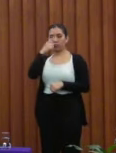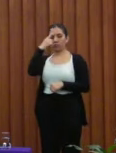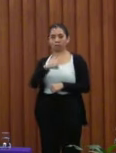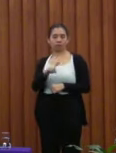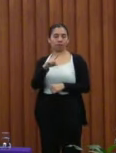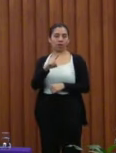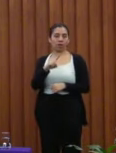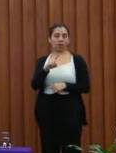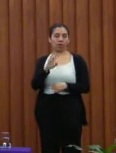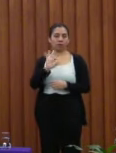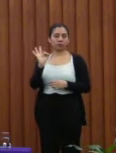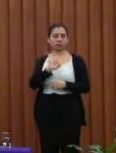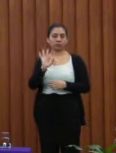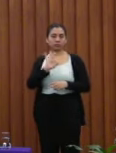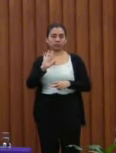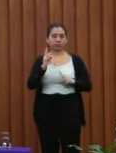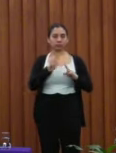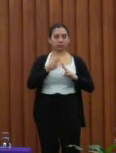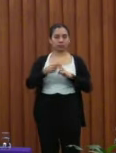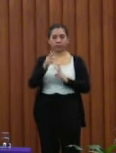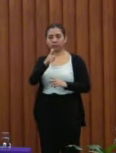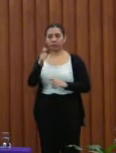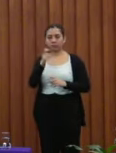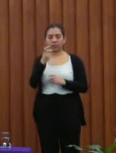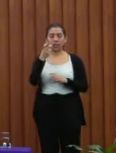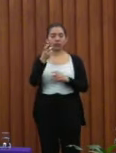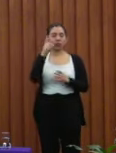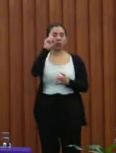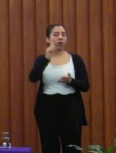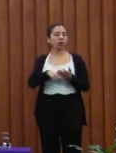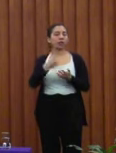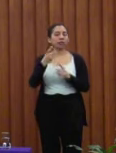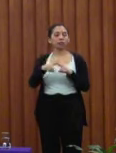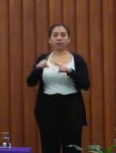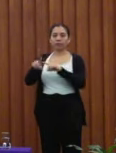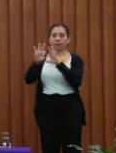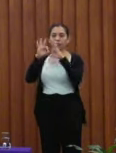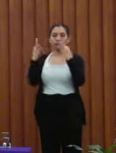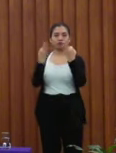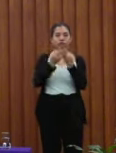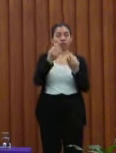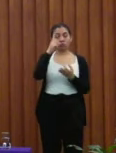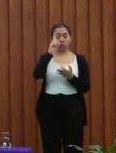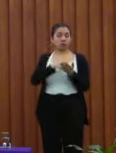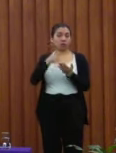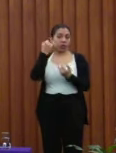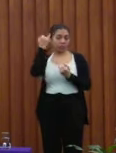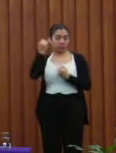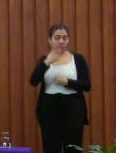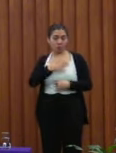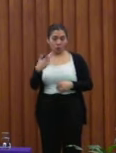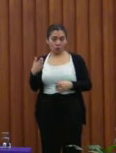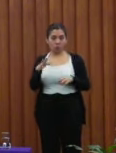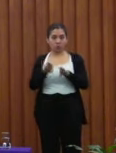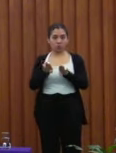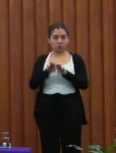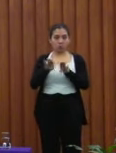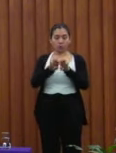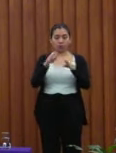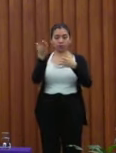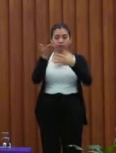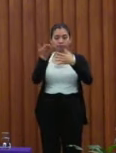lo hacen de diferentes maneras y pensamos que sería muy buena idea homologar estas